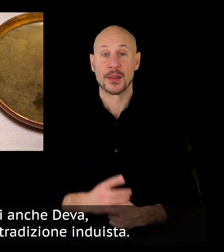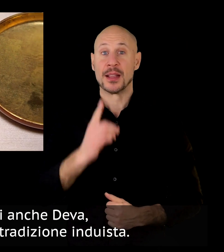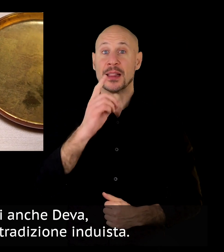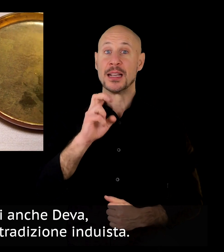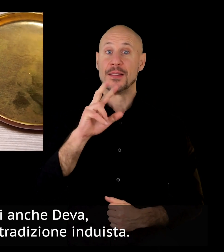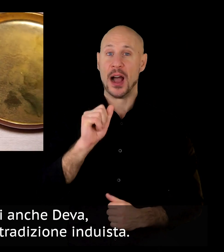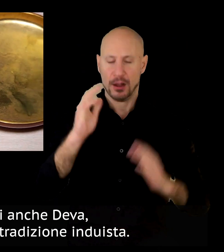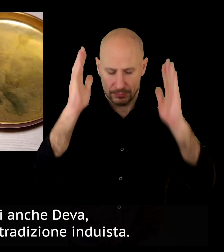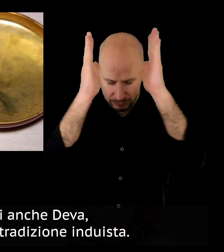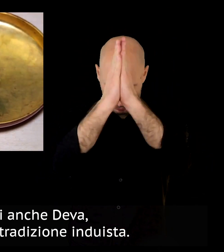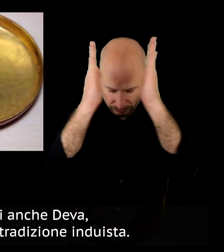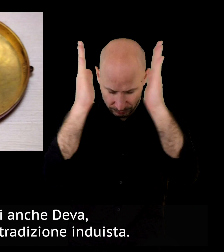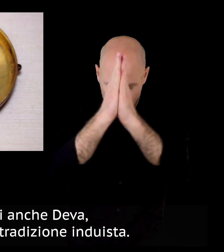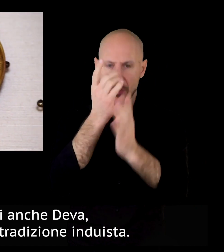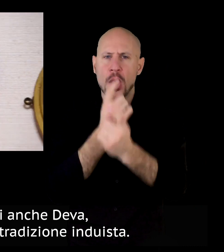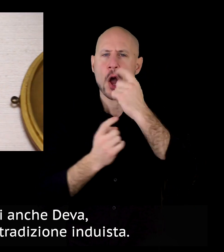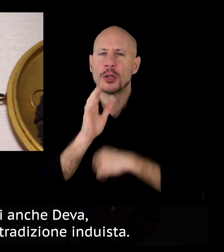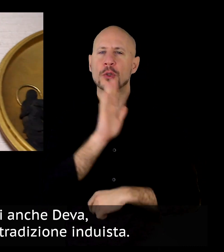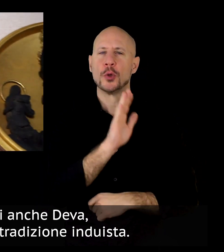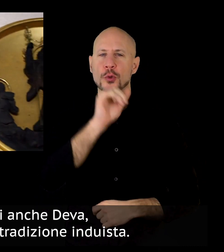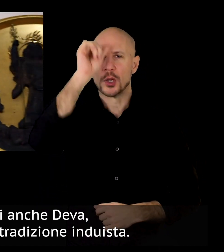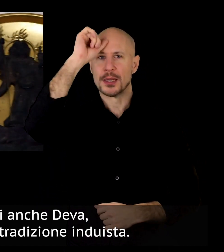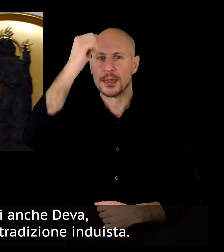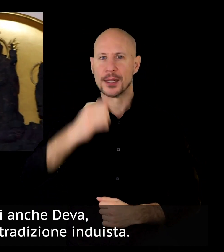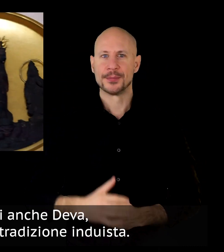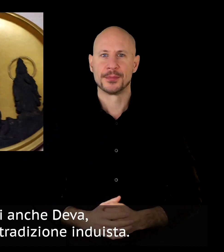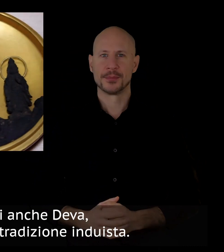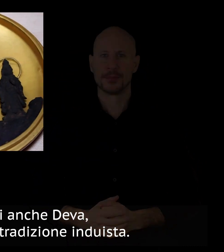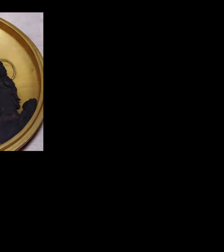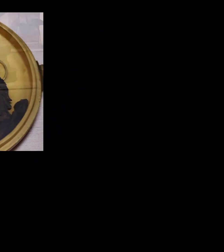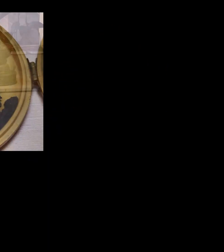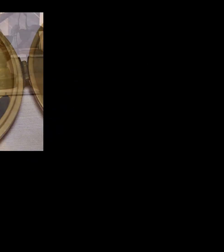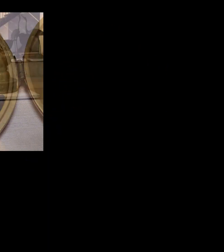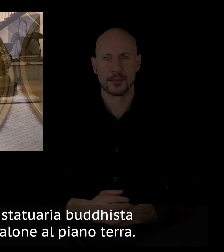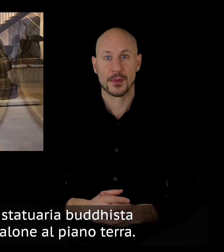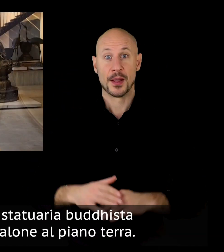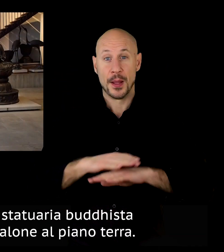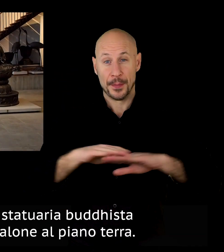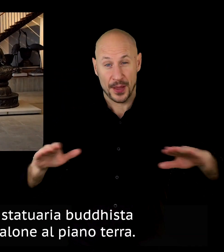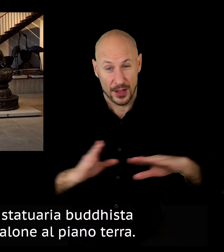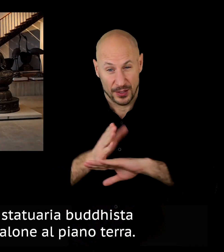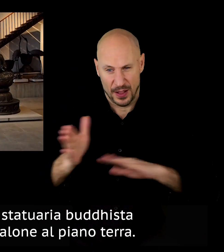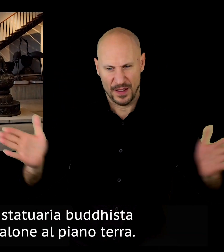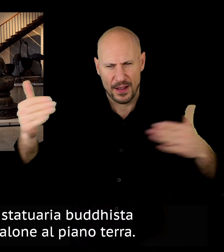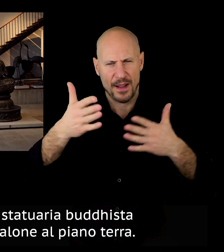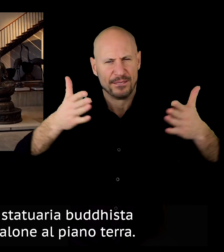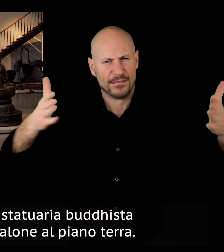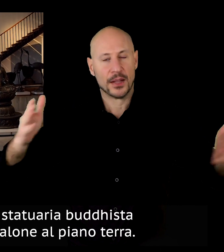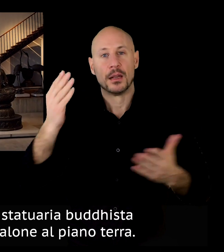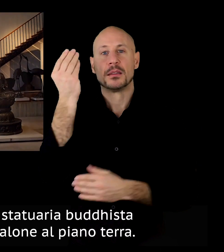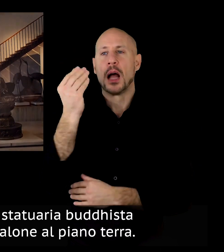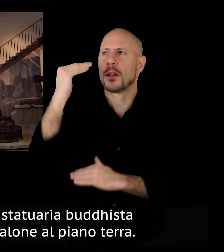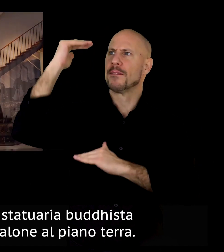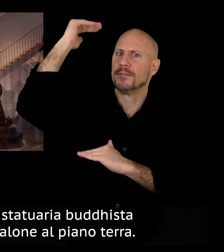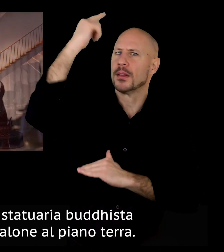detti anche deva provenienti dalla tradizione induista le grandi opere di statuaria buddista